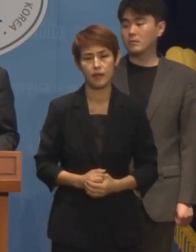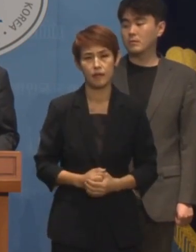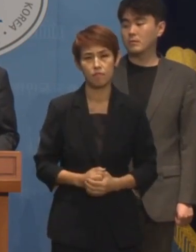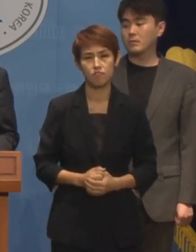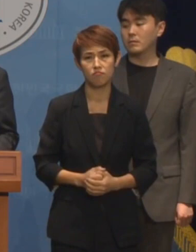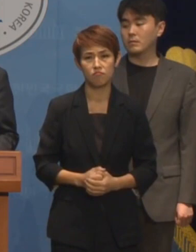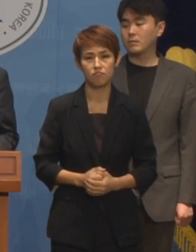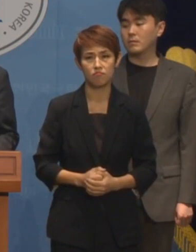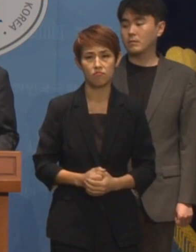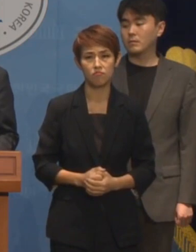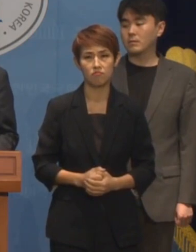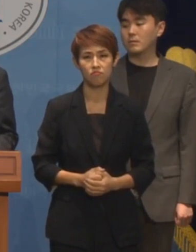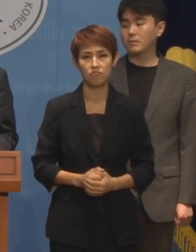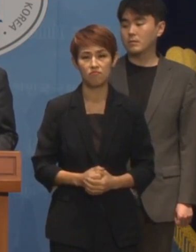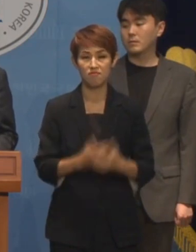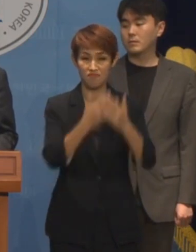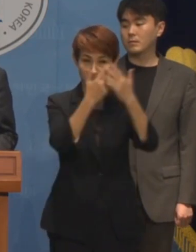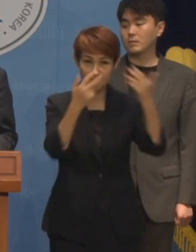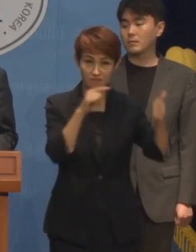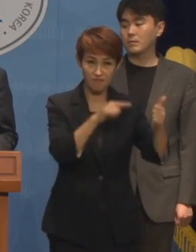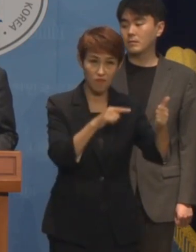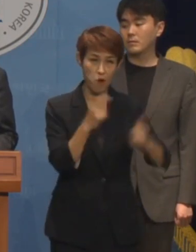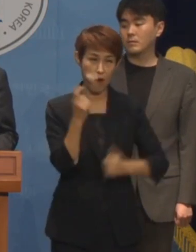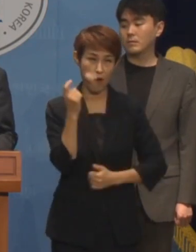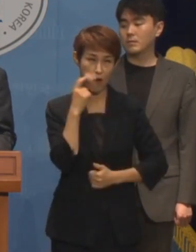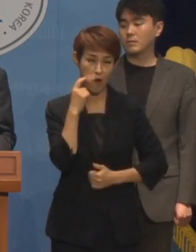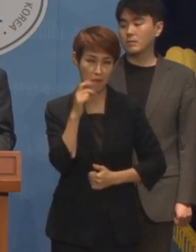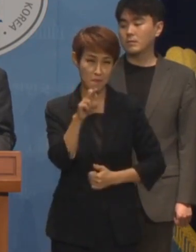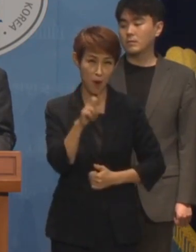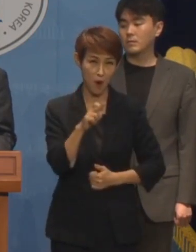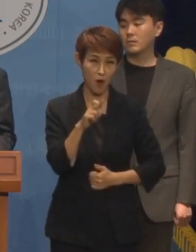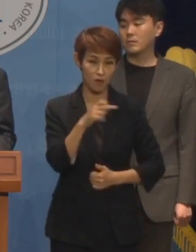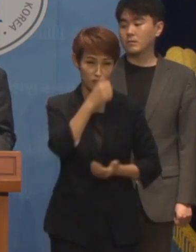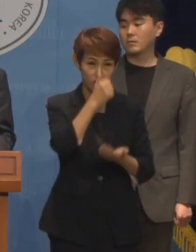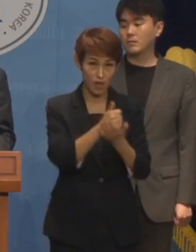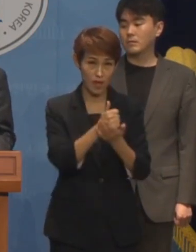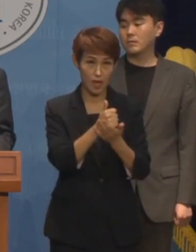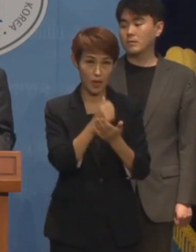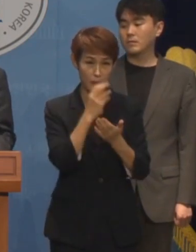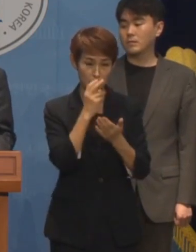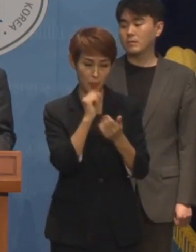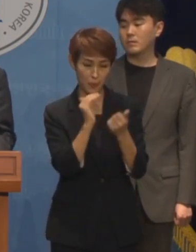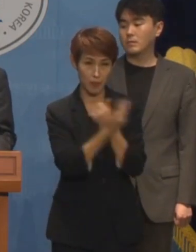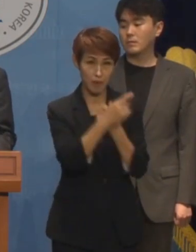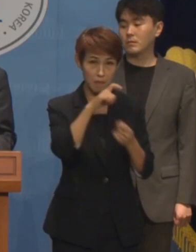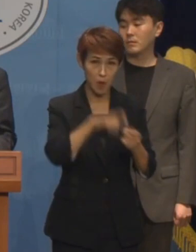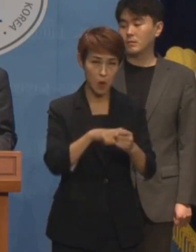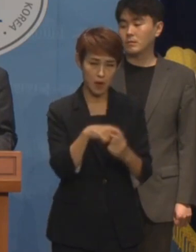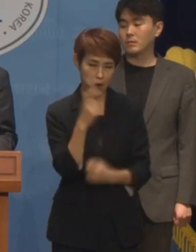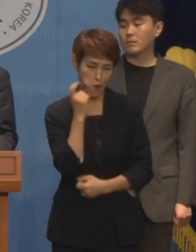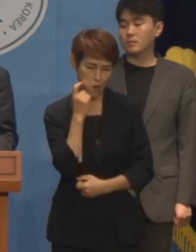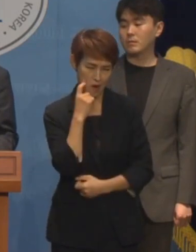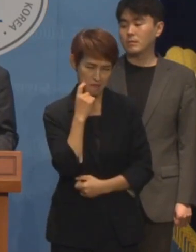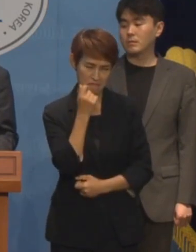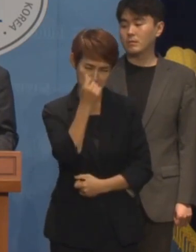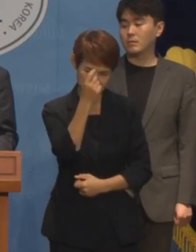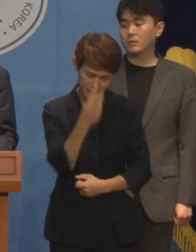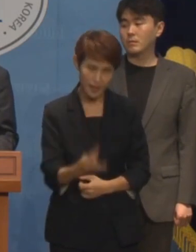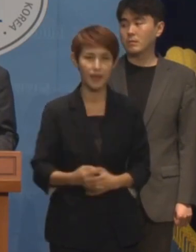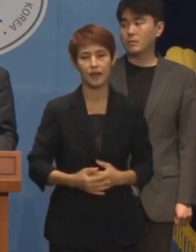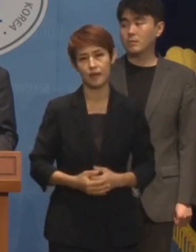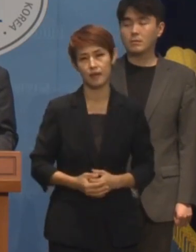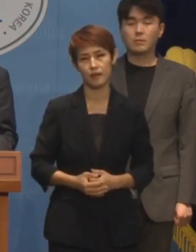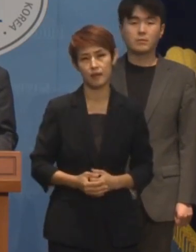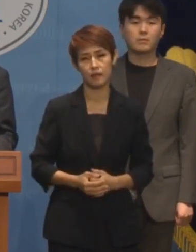자신의 허위 사실 공표죄를 덮기 위한 온갖 거짓말을 일삼아 왔습니다.